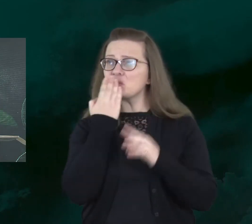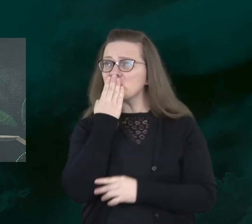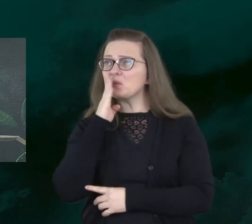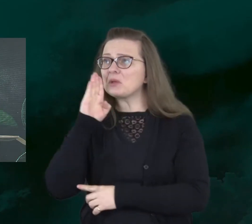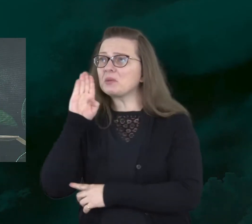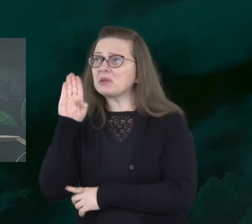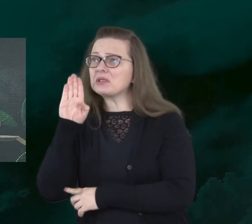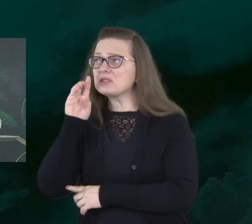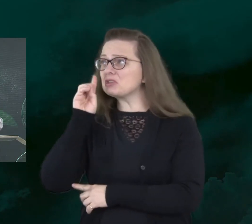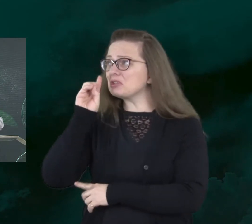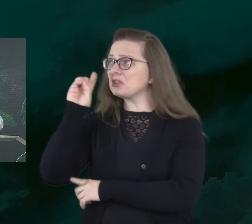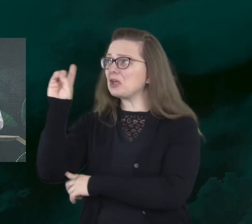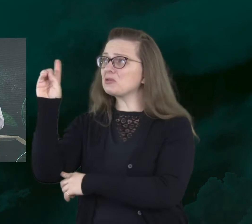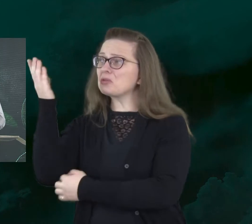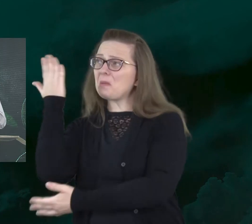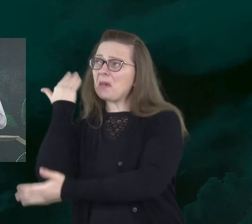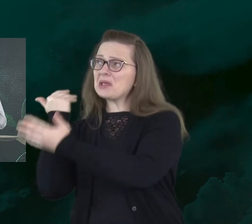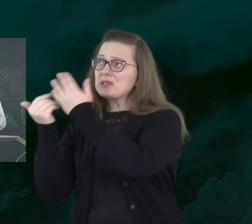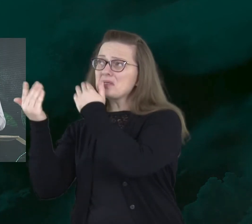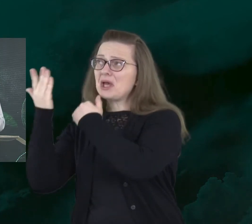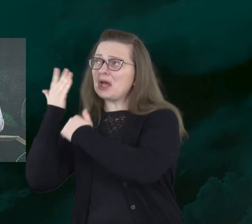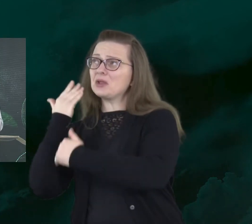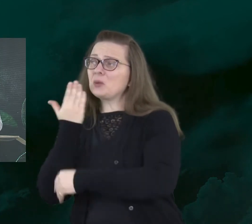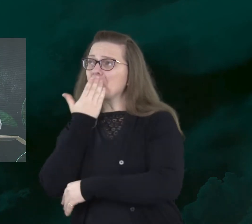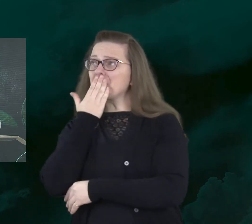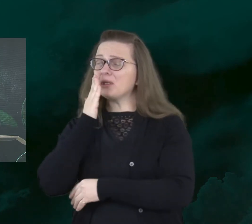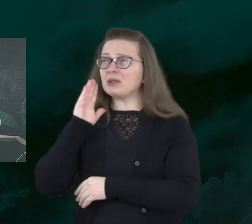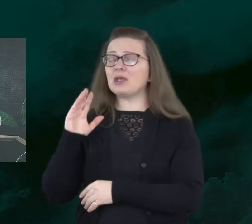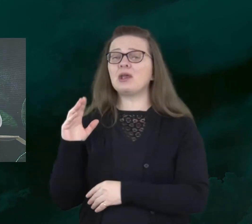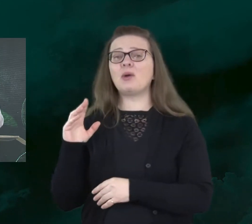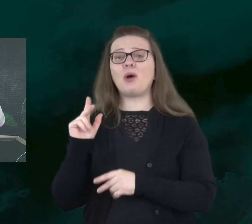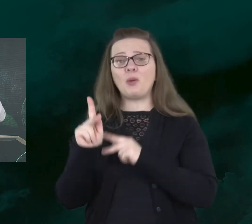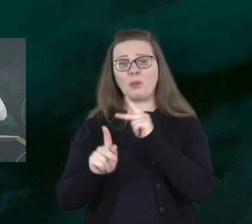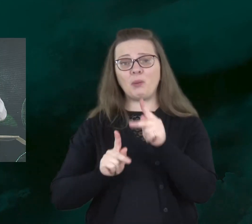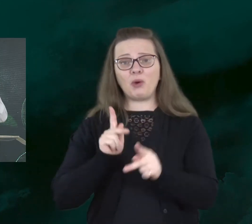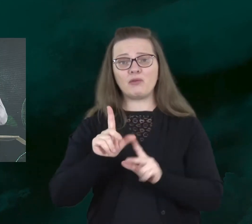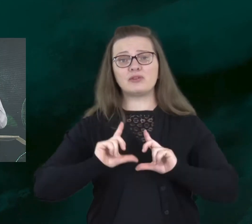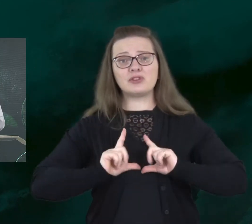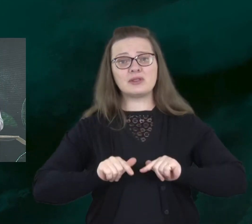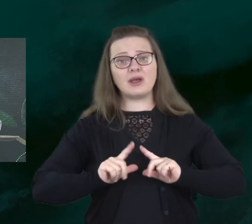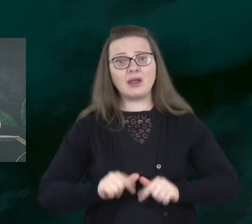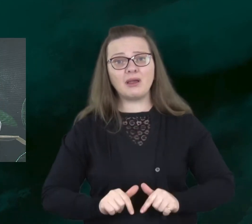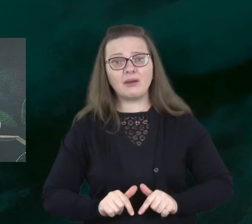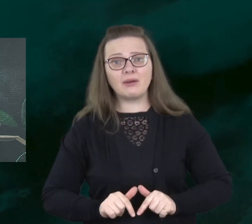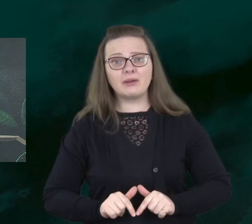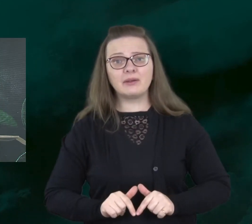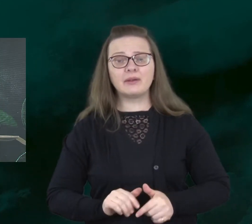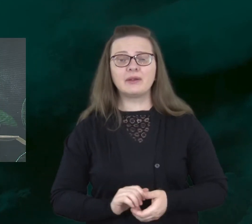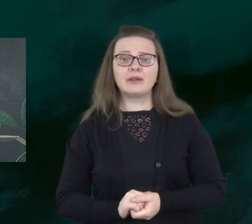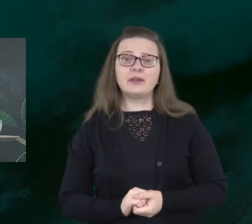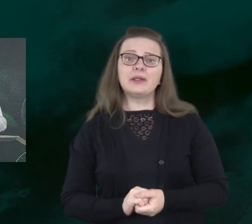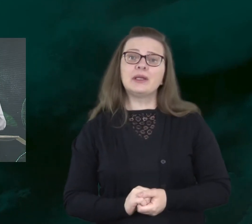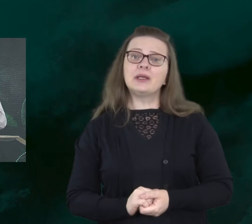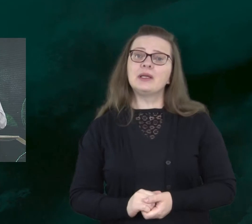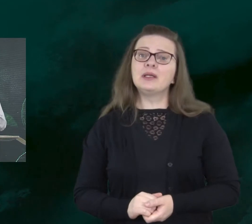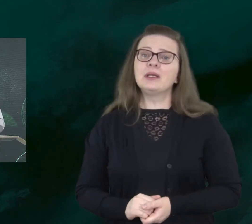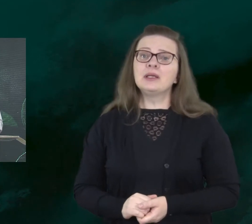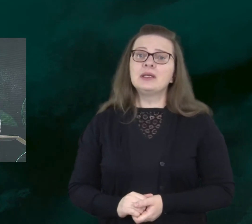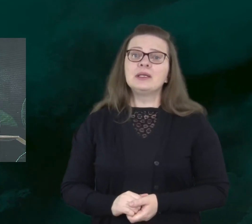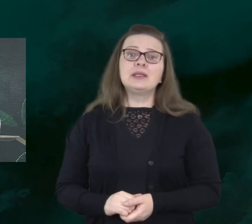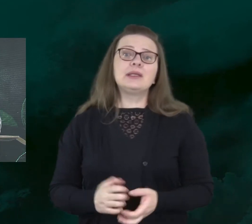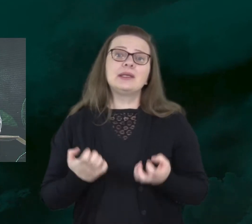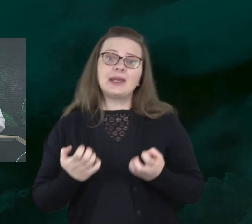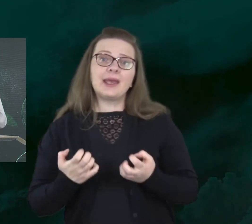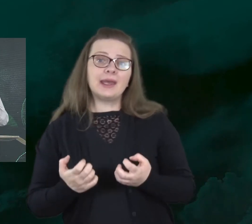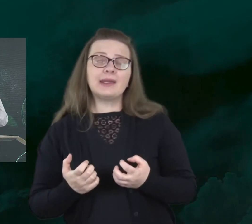a nossos pais, a qual as nossas 12 tribos, servindo a Deus fervorosamente de noite e de dia, almejam